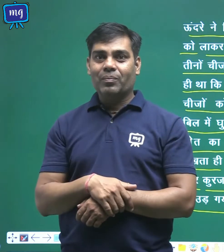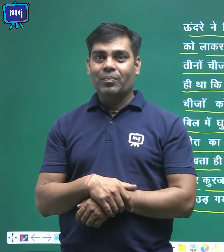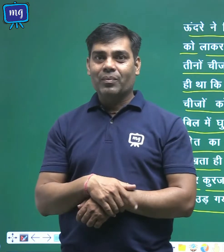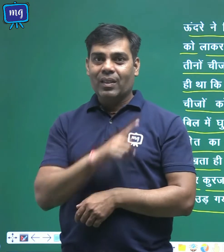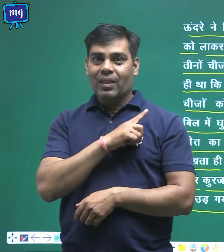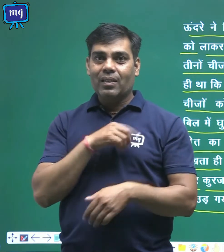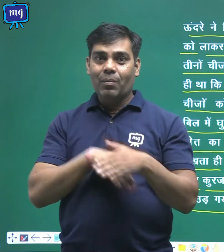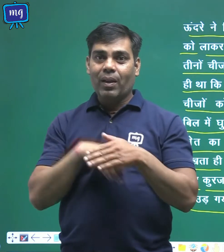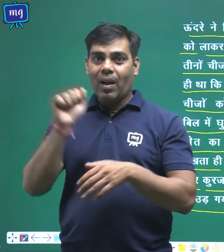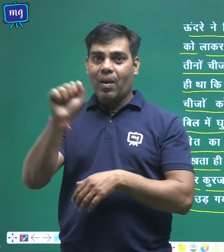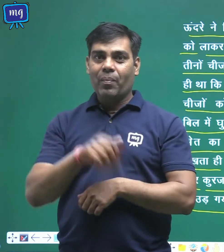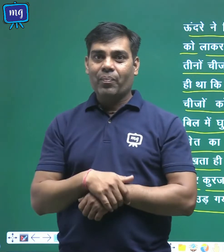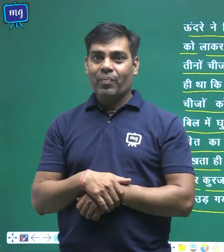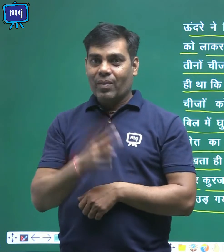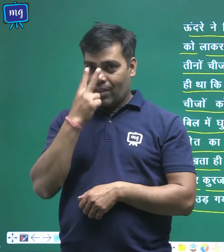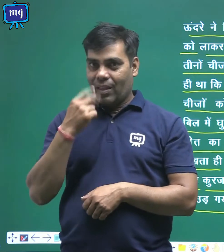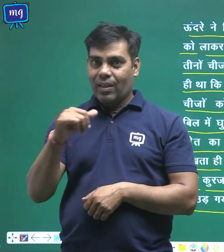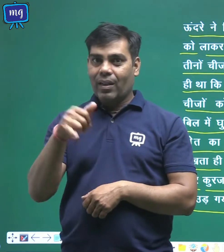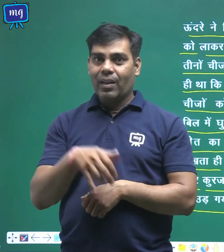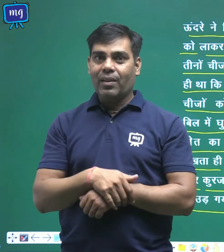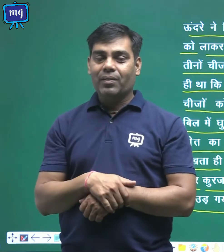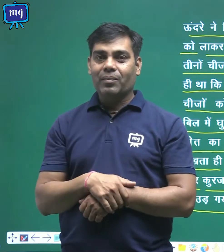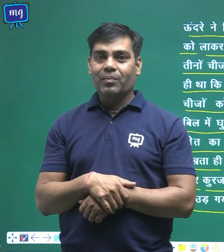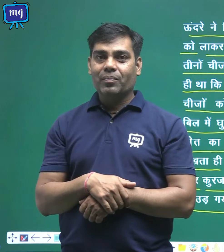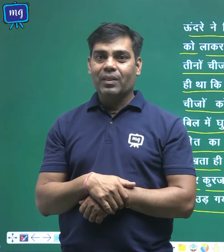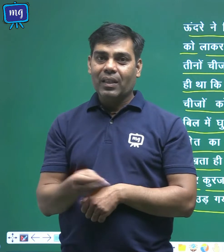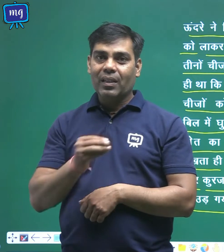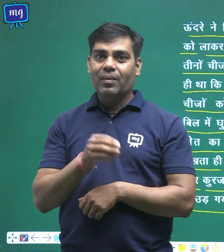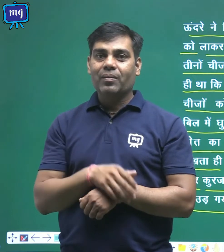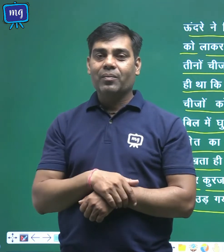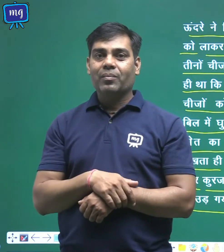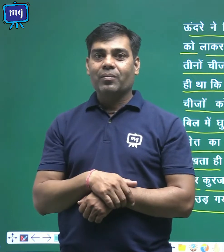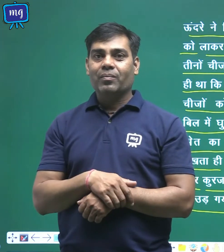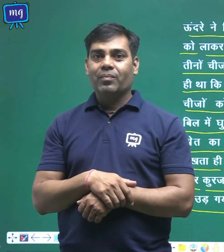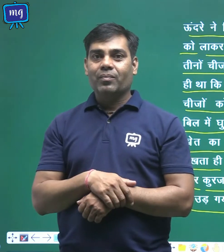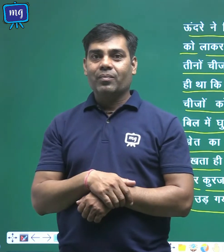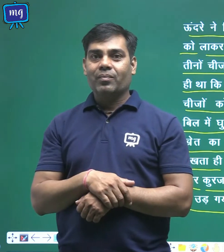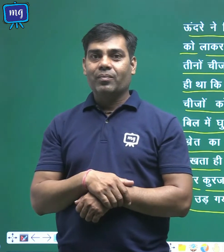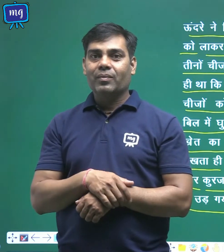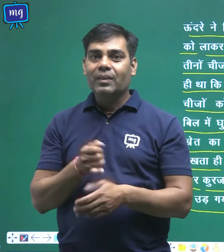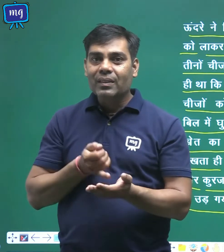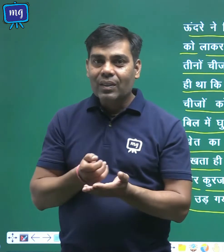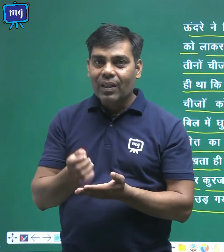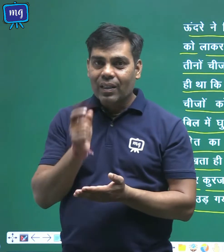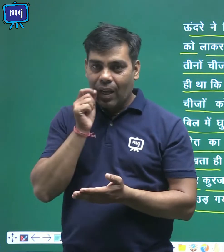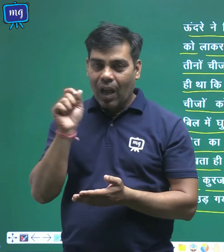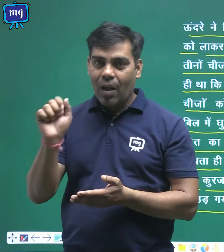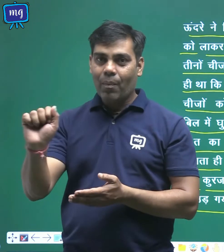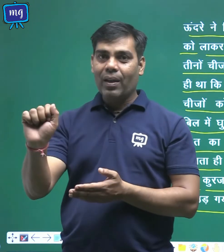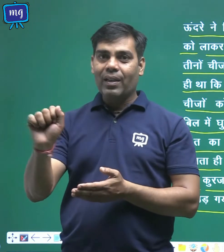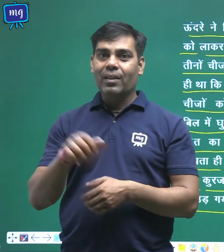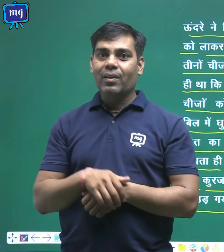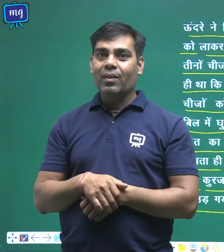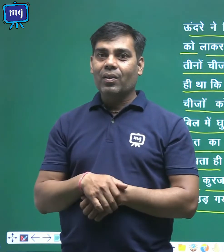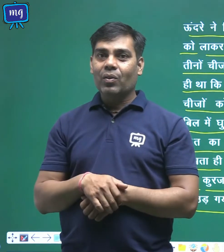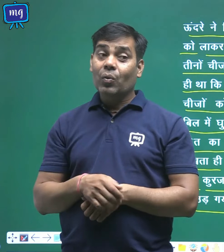इसमें आप देख रहे हैं कि खेत का मालिक जो